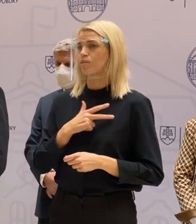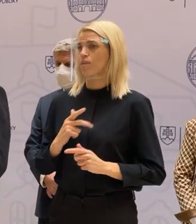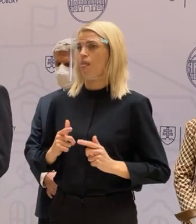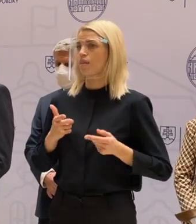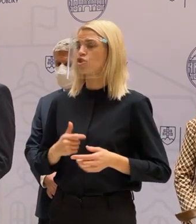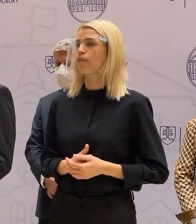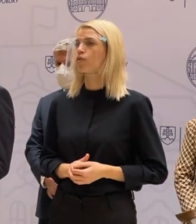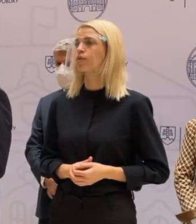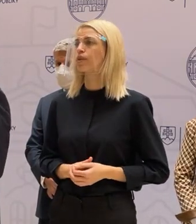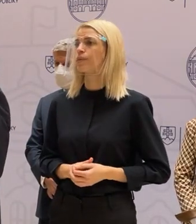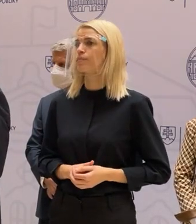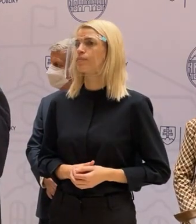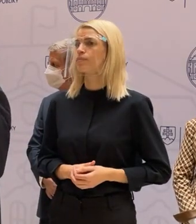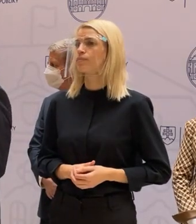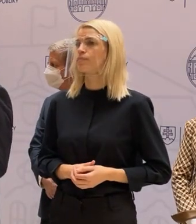život.